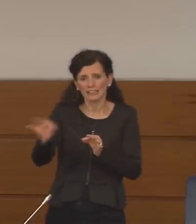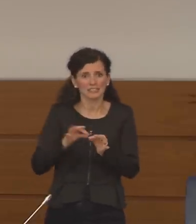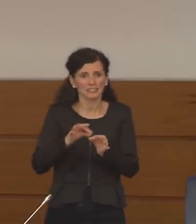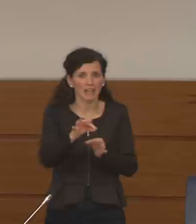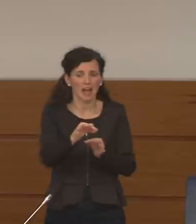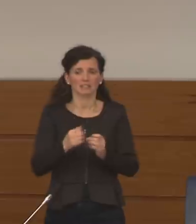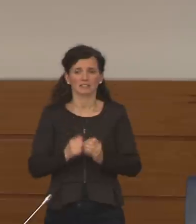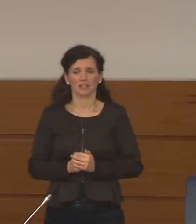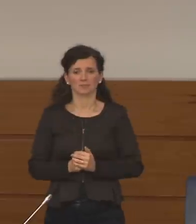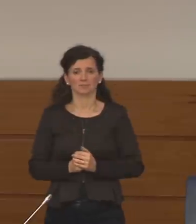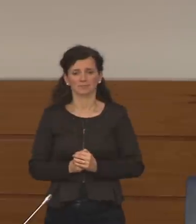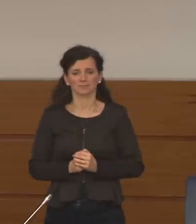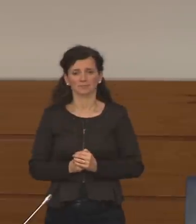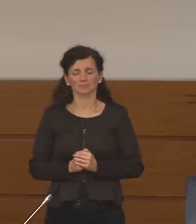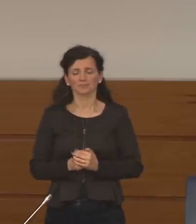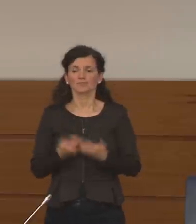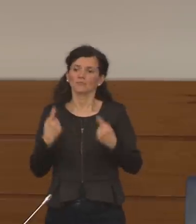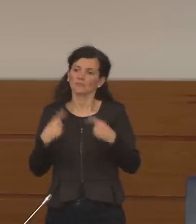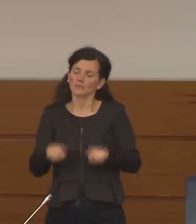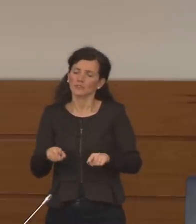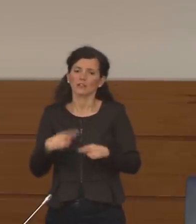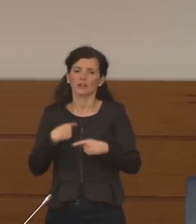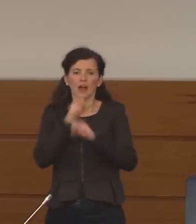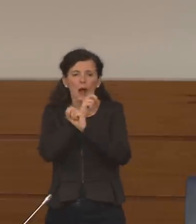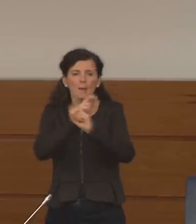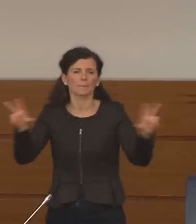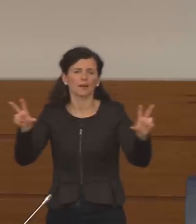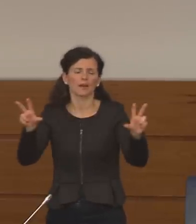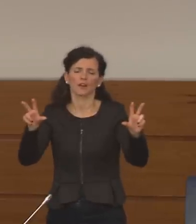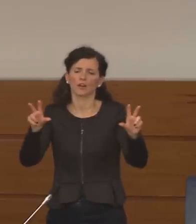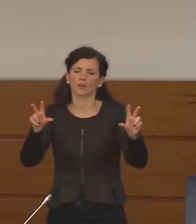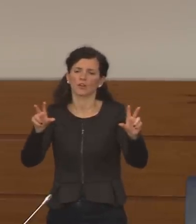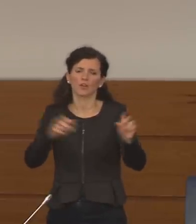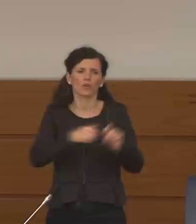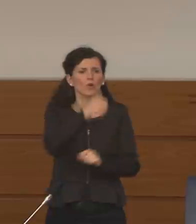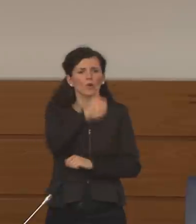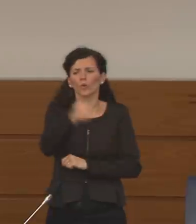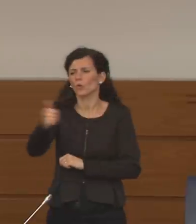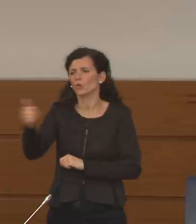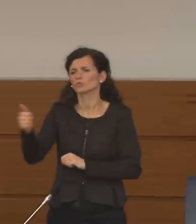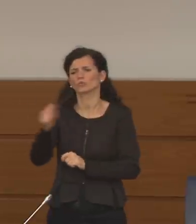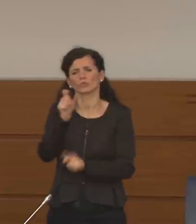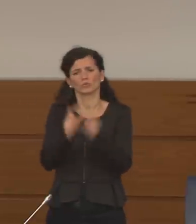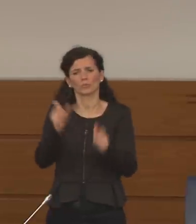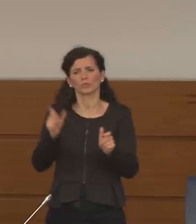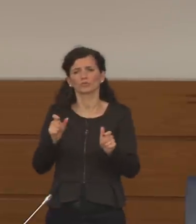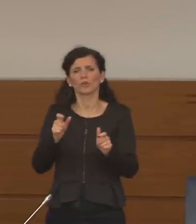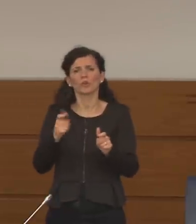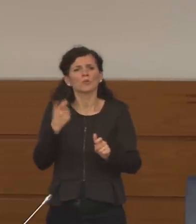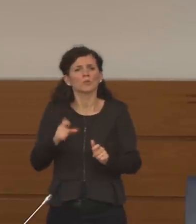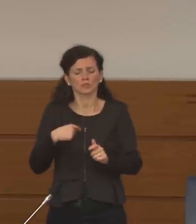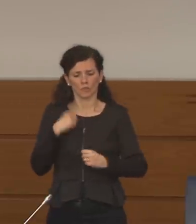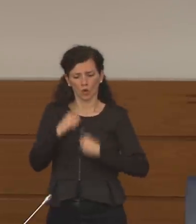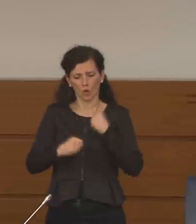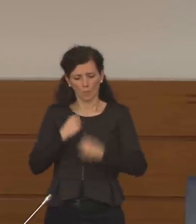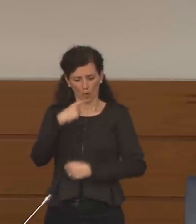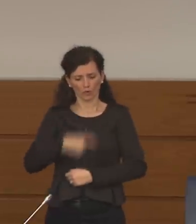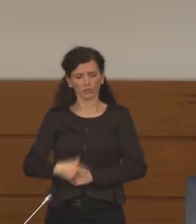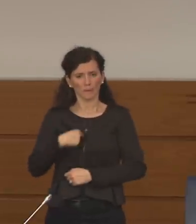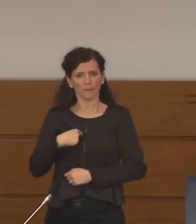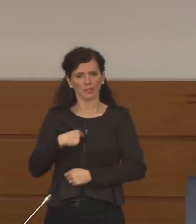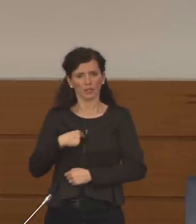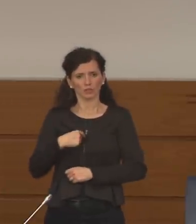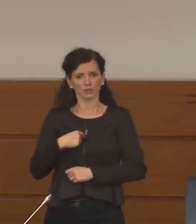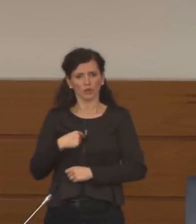e questo anche un appello a ciascuno di noi i nostri comportamenti individuali influiscono